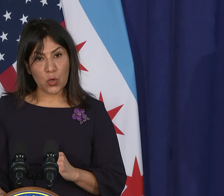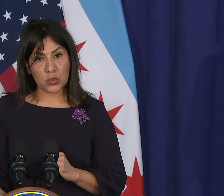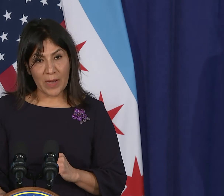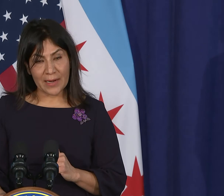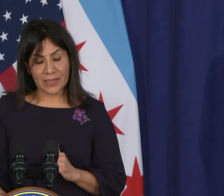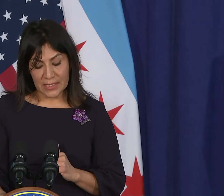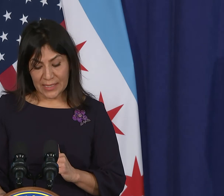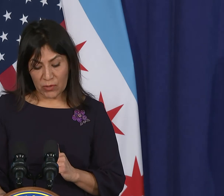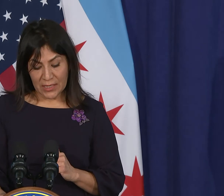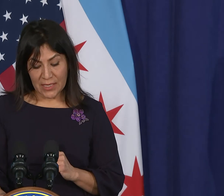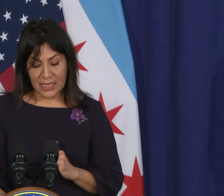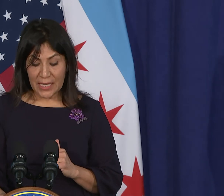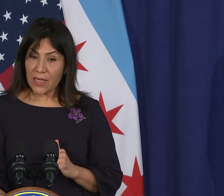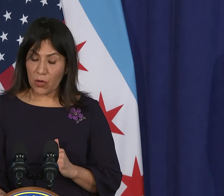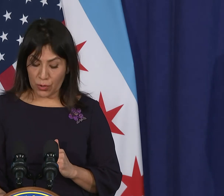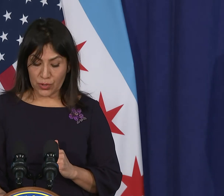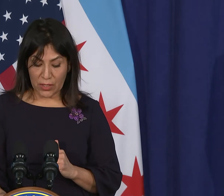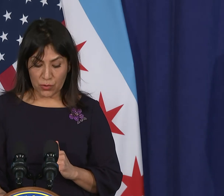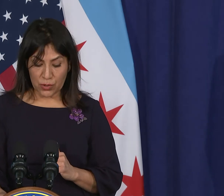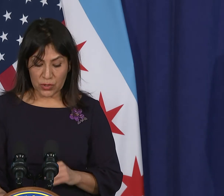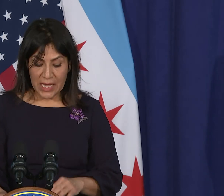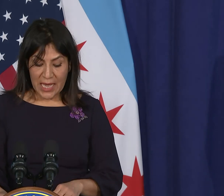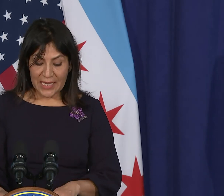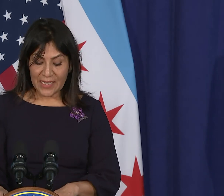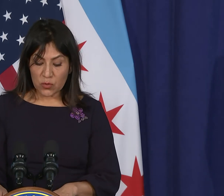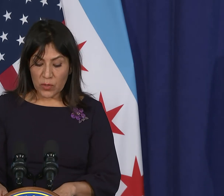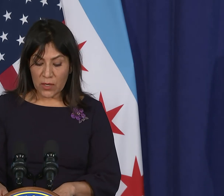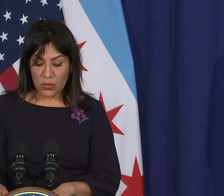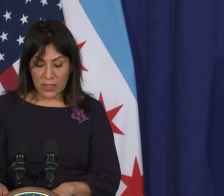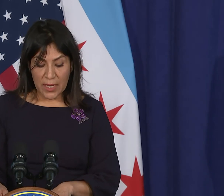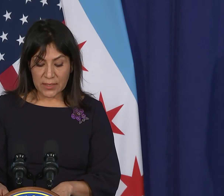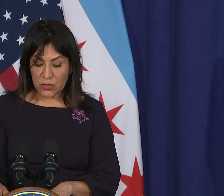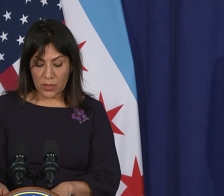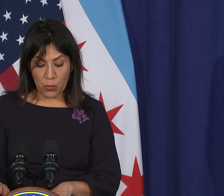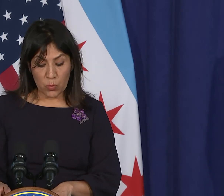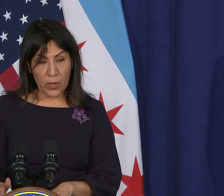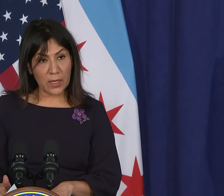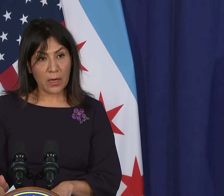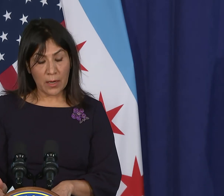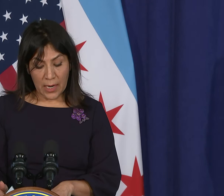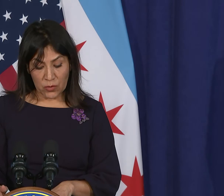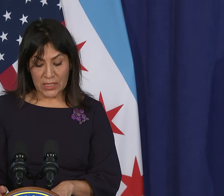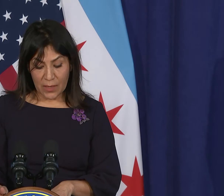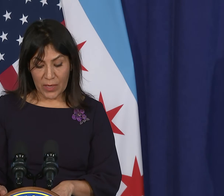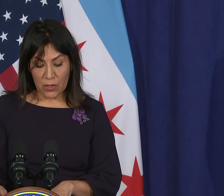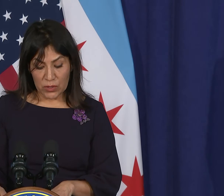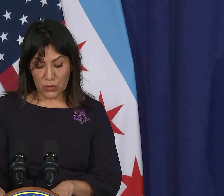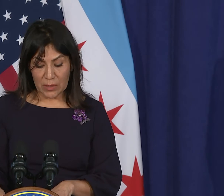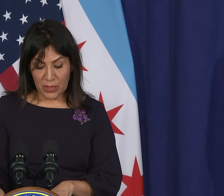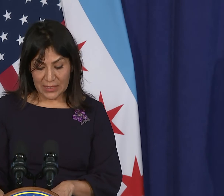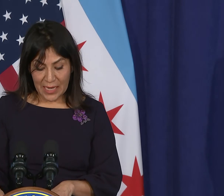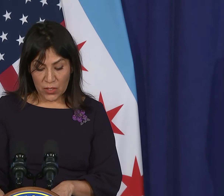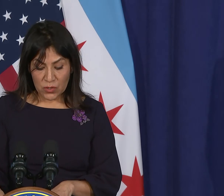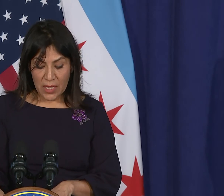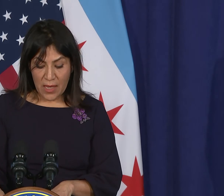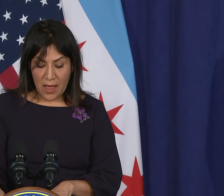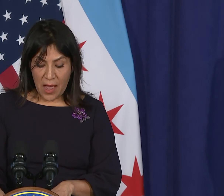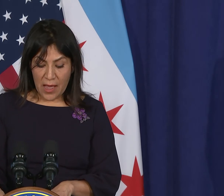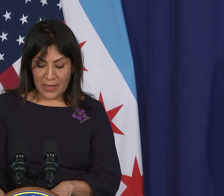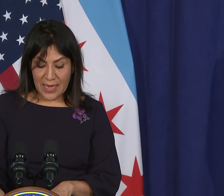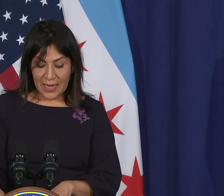para todos los bares, restaurantes y otros negocios. Esta es una muy buena noticia para nuestros